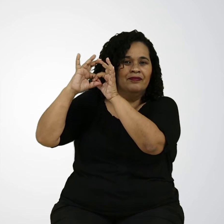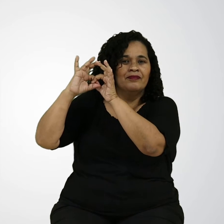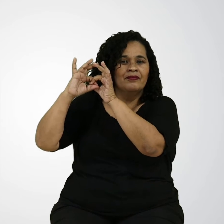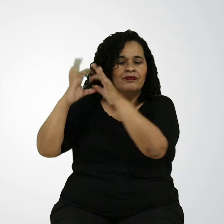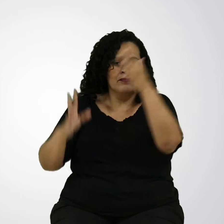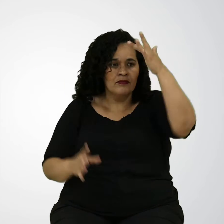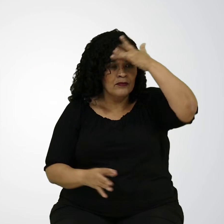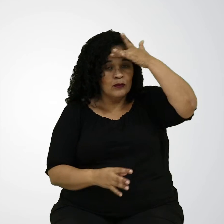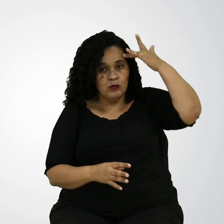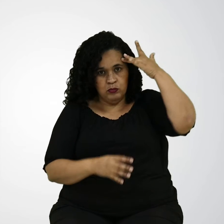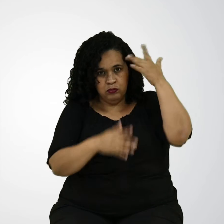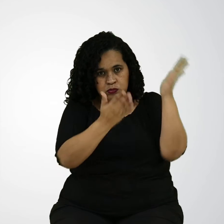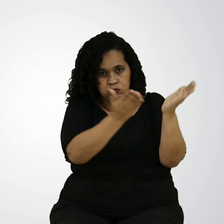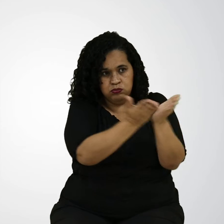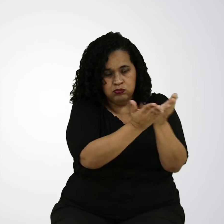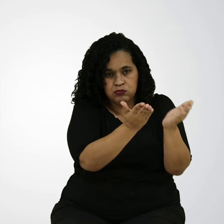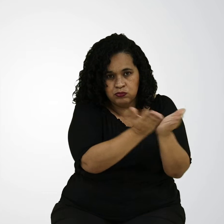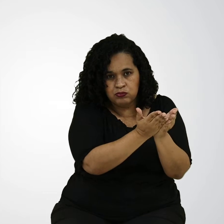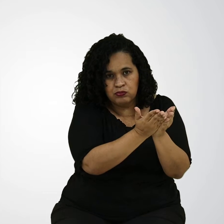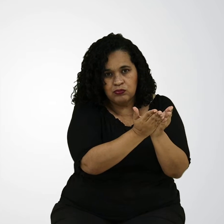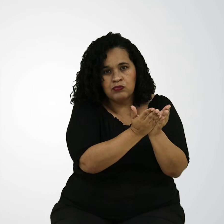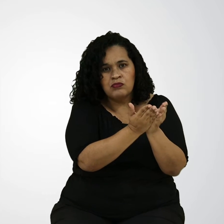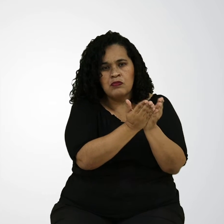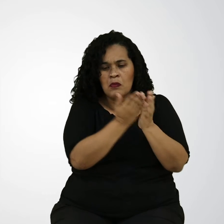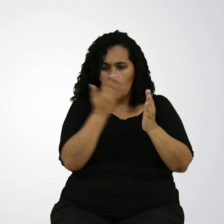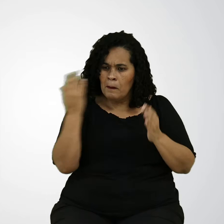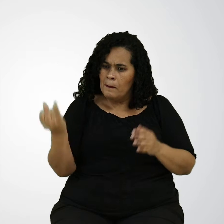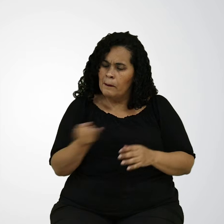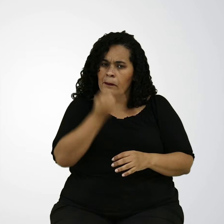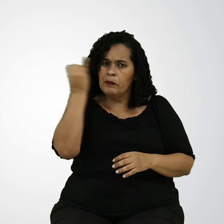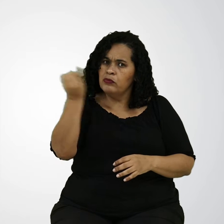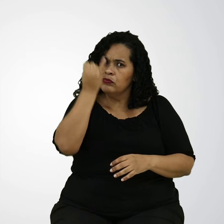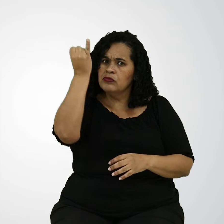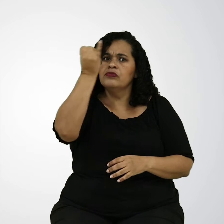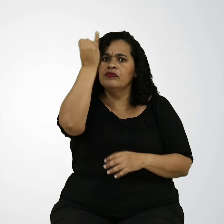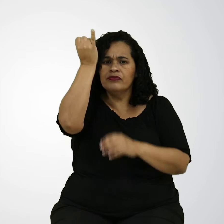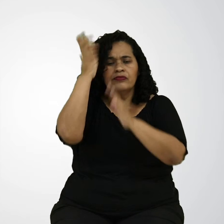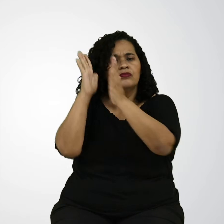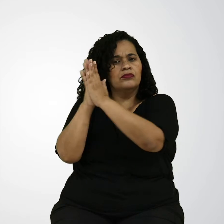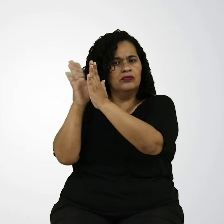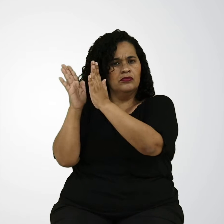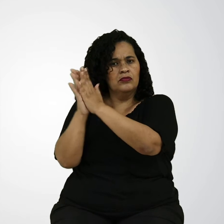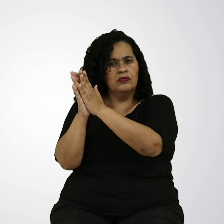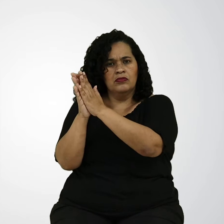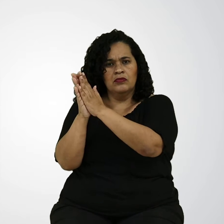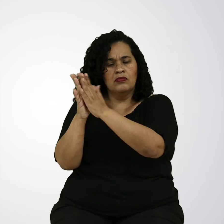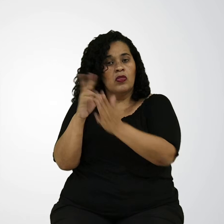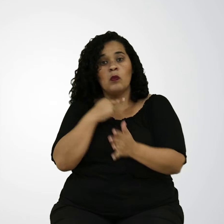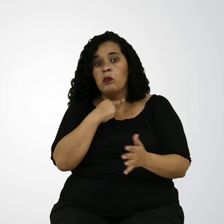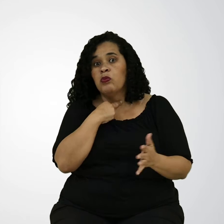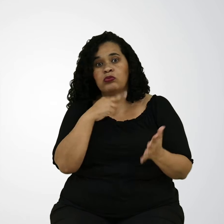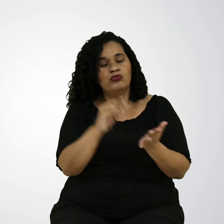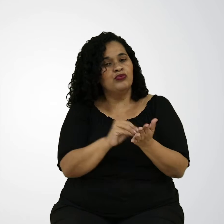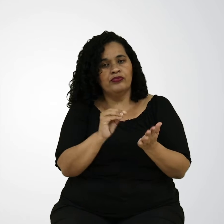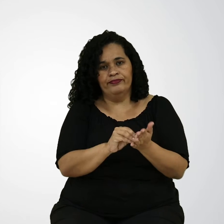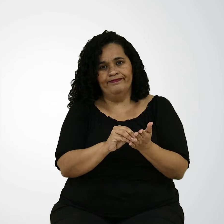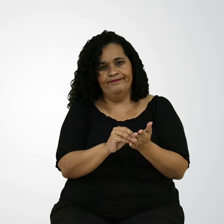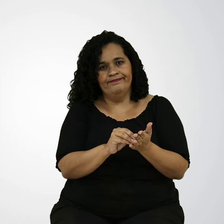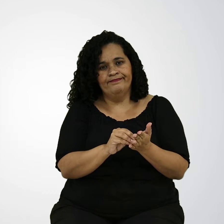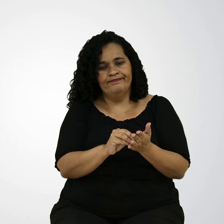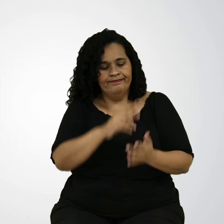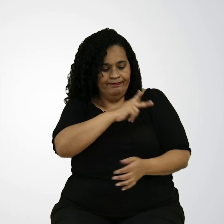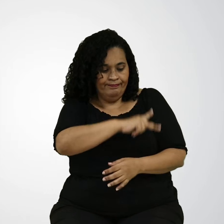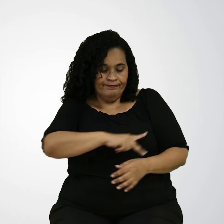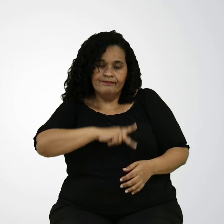cristão, essa é uma prática essencial que não pode faltar na caminhada e no dia a dia. Paulo fala sobre